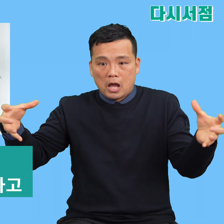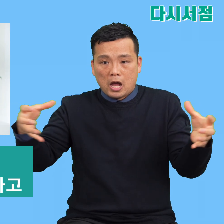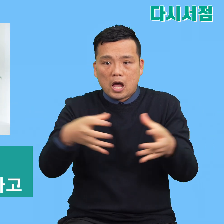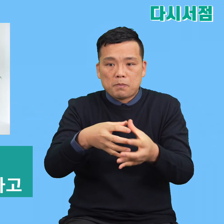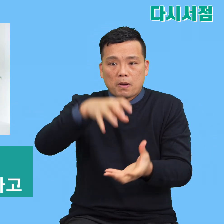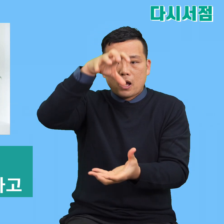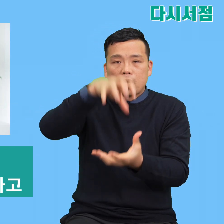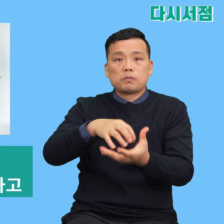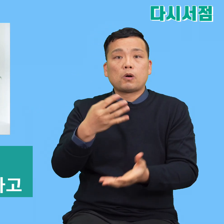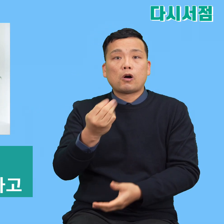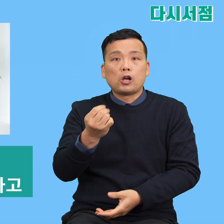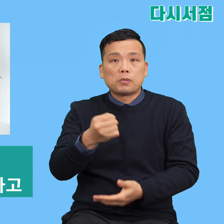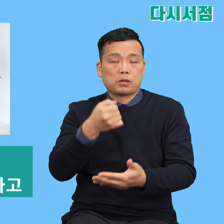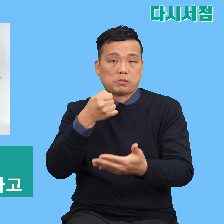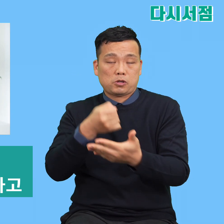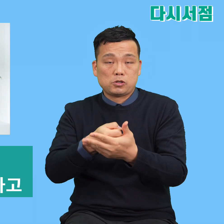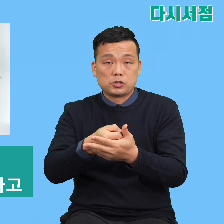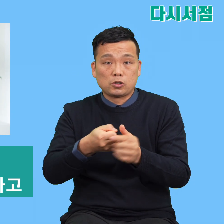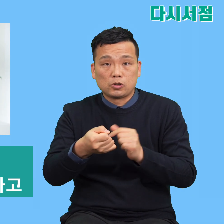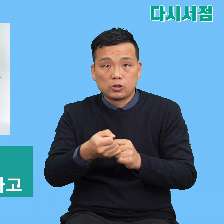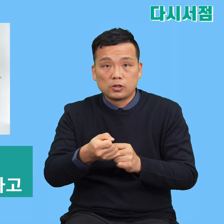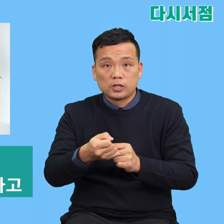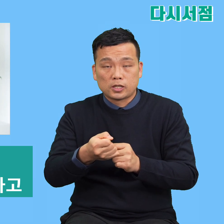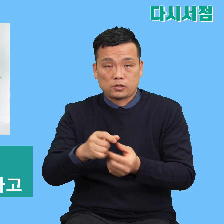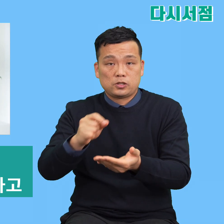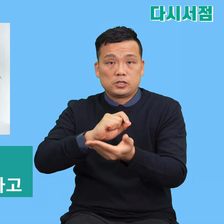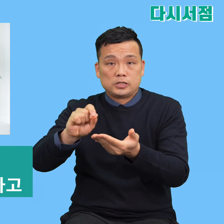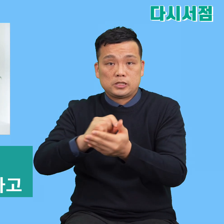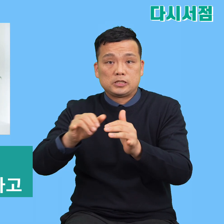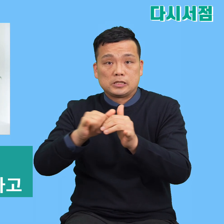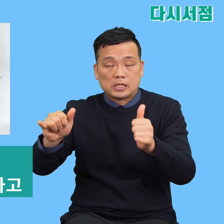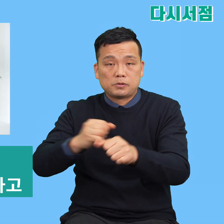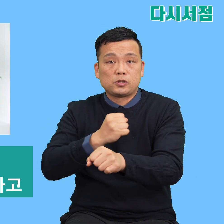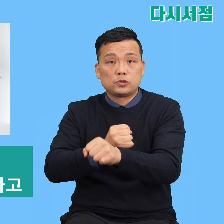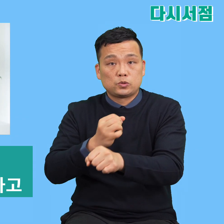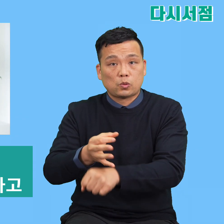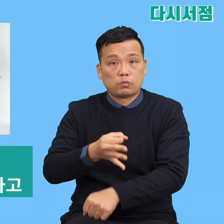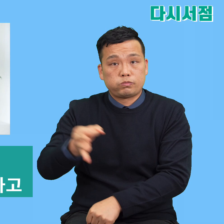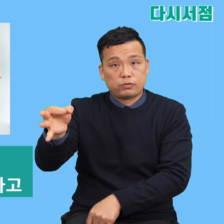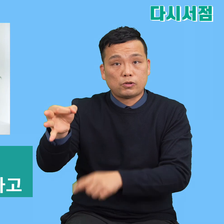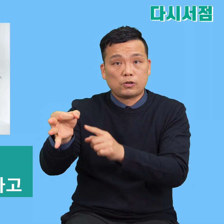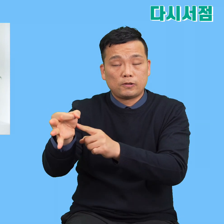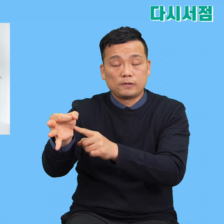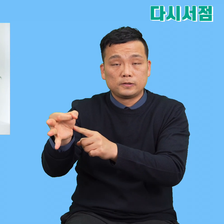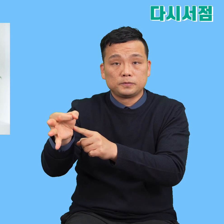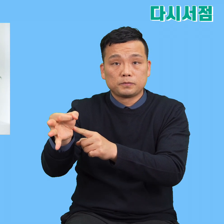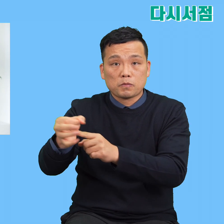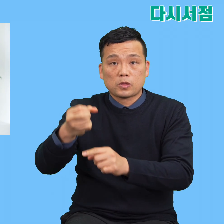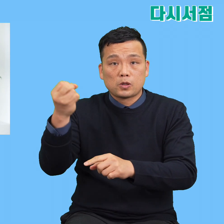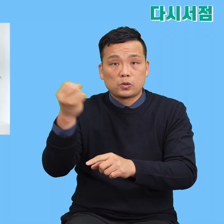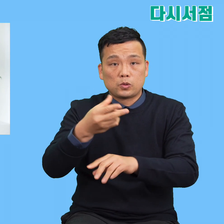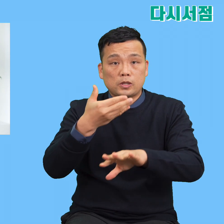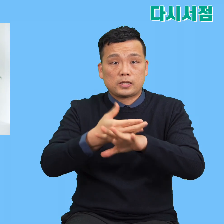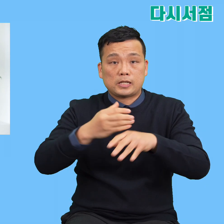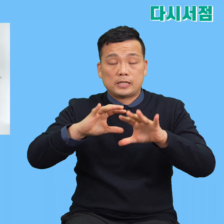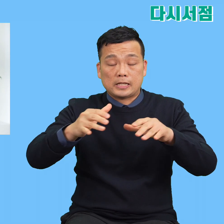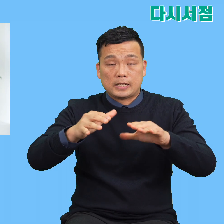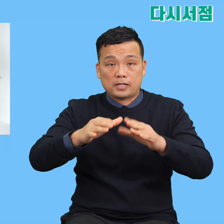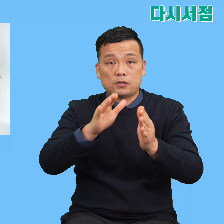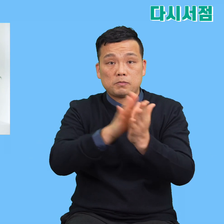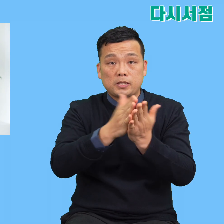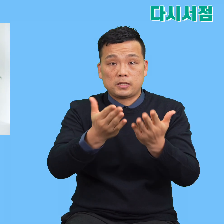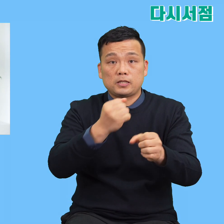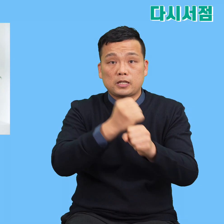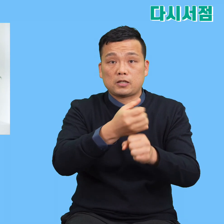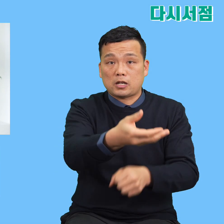그래서 그 작가분들에게 드리는 인쇄부터 생각을 하고, 외서의 경우는 번역비도 포함이